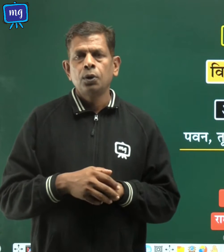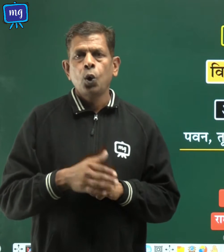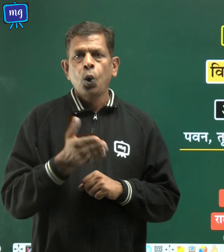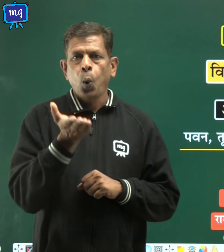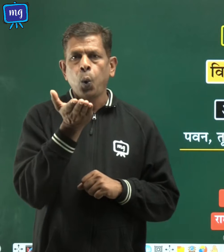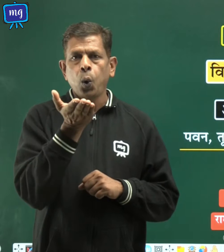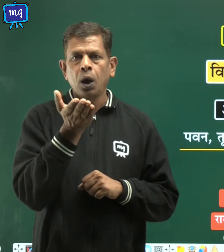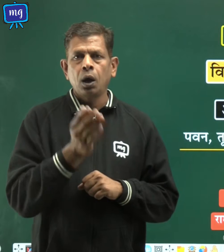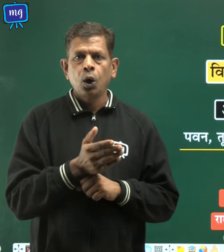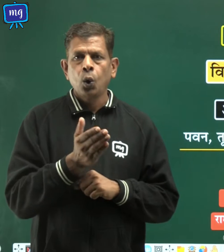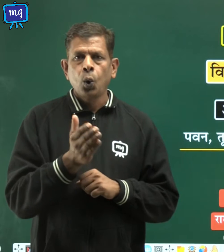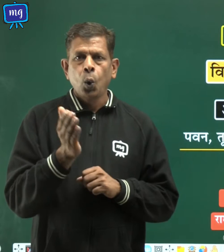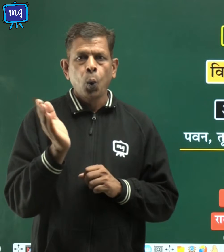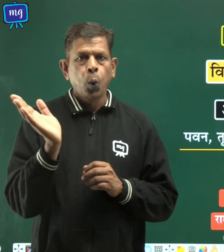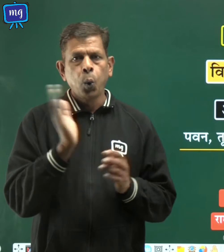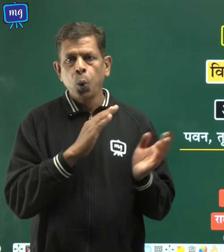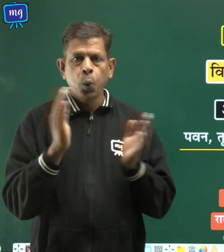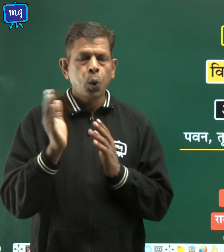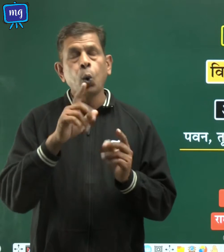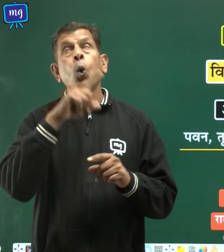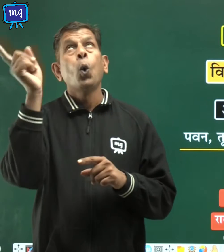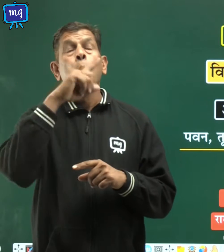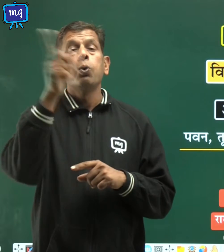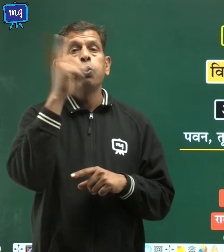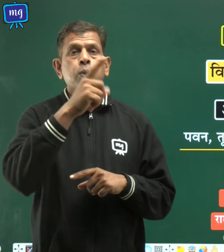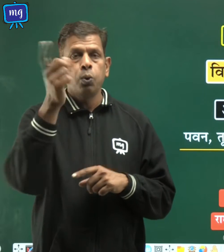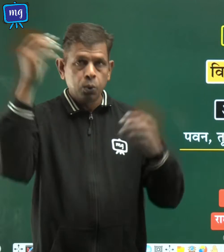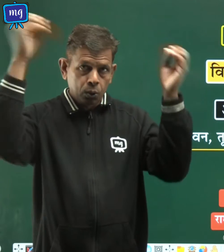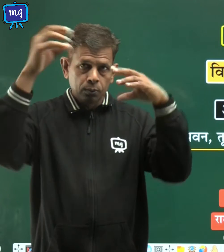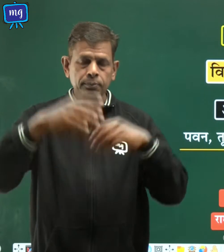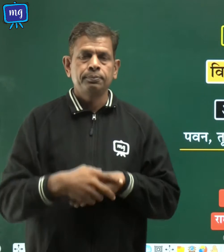पवन तूफान और चक्रवात